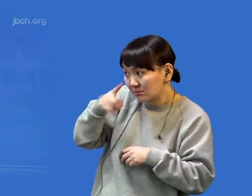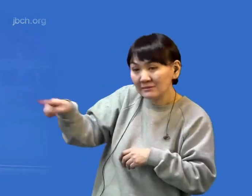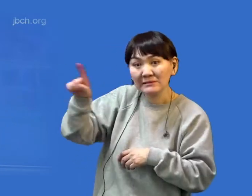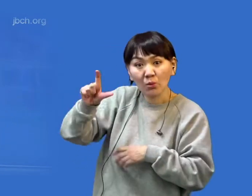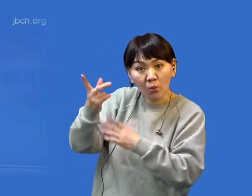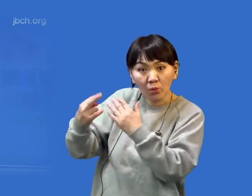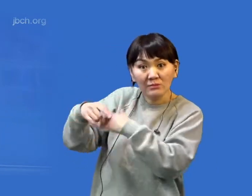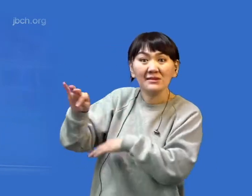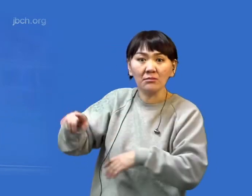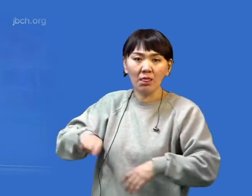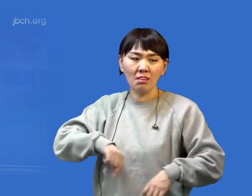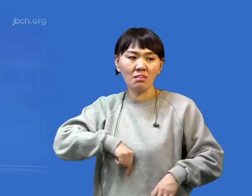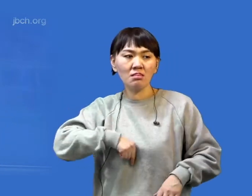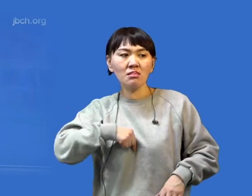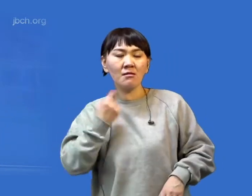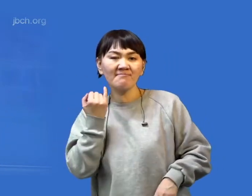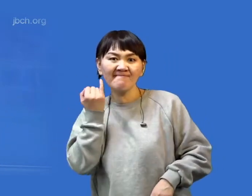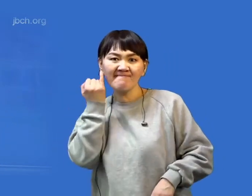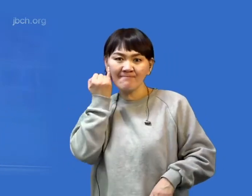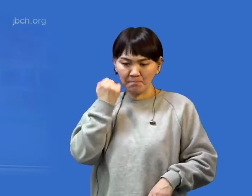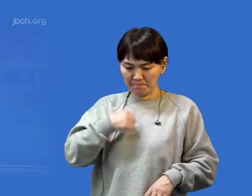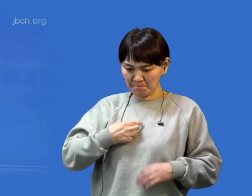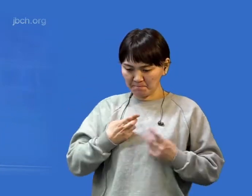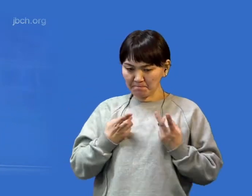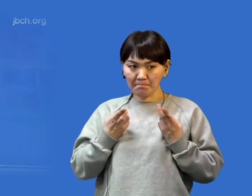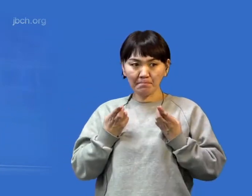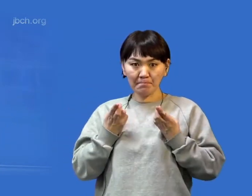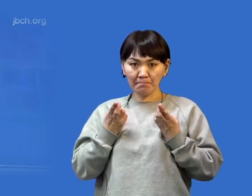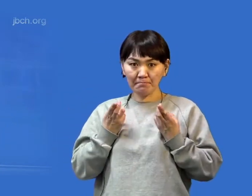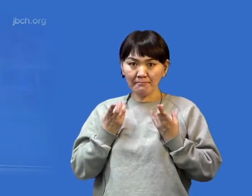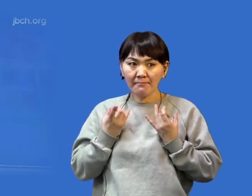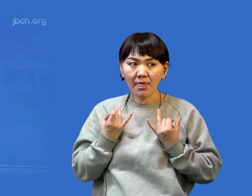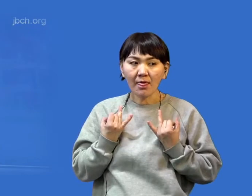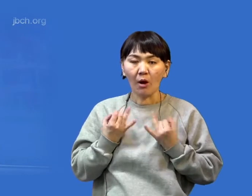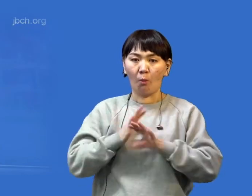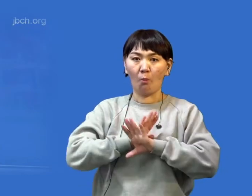хийжсэн байдлыг хэлж байгаа. Ерөөсөө л өөрийгөө бодсон амьдрал.